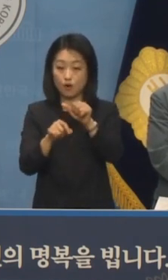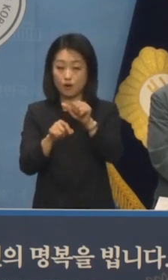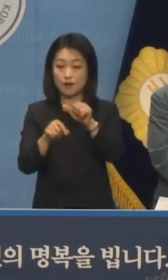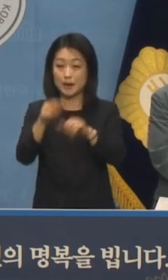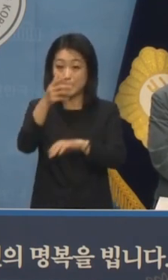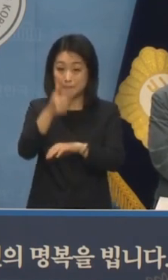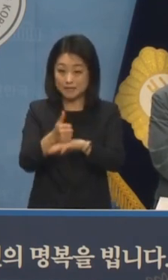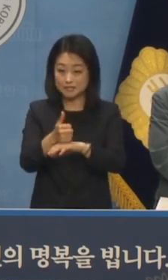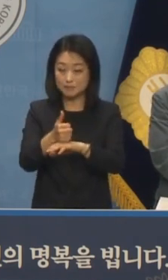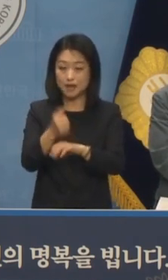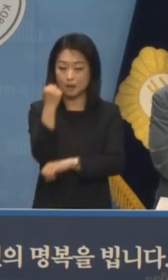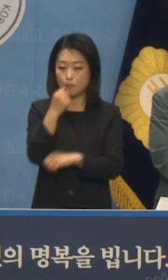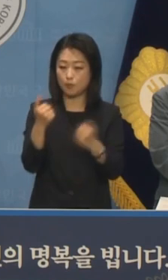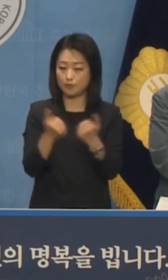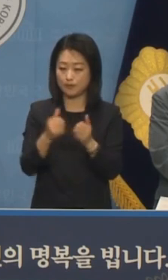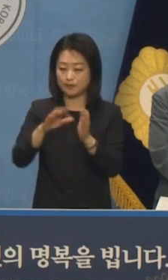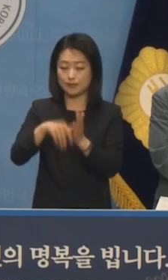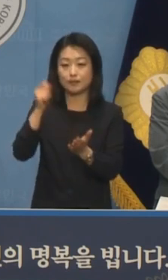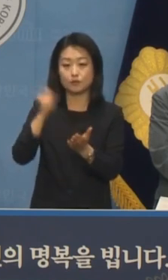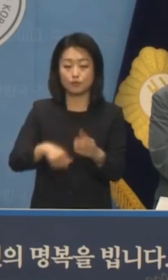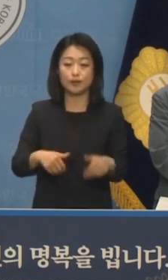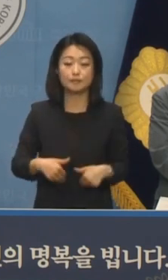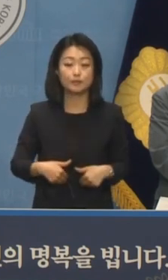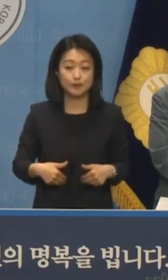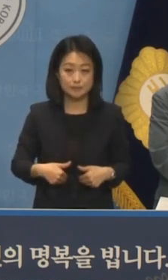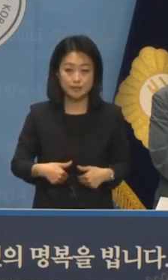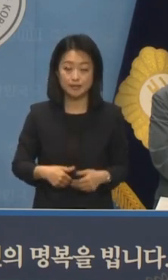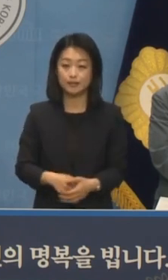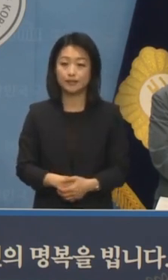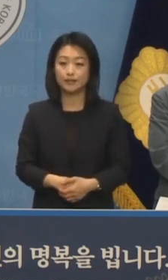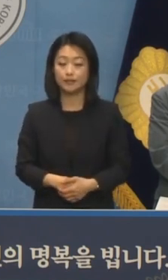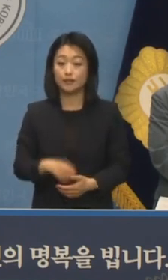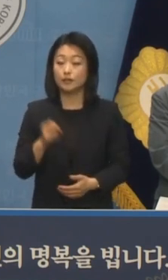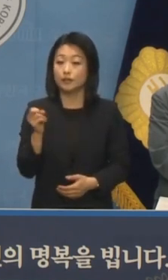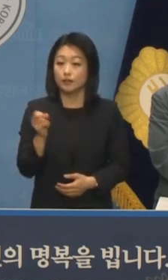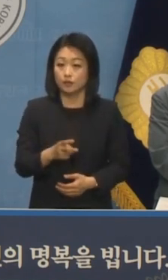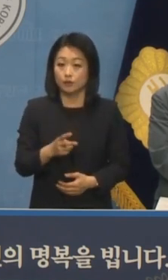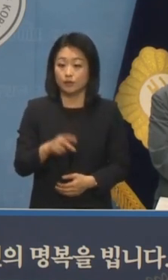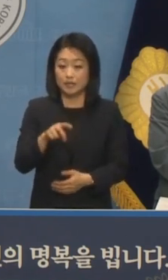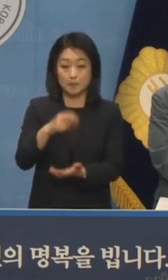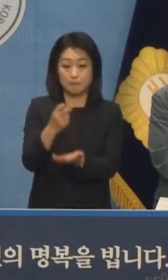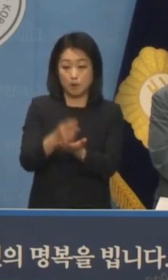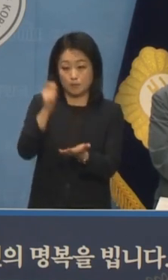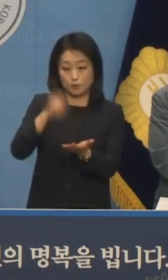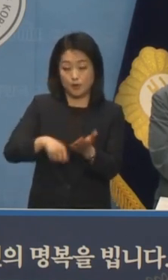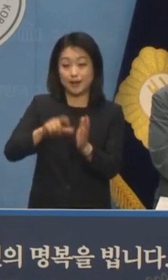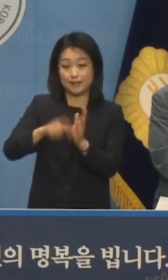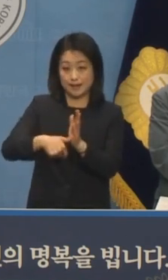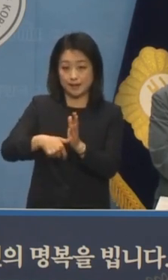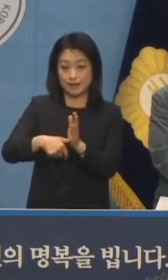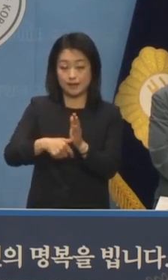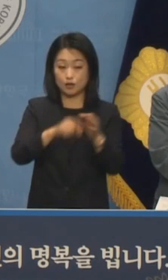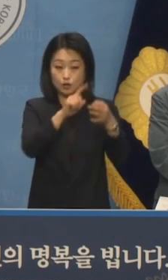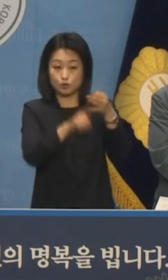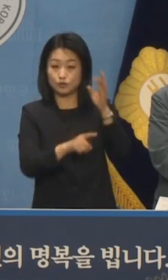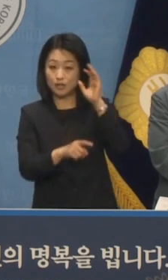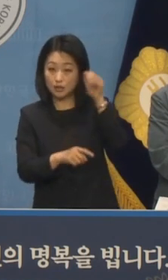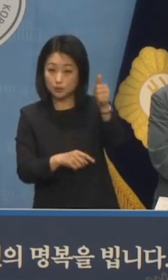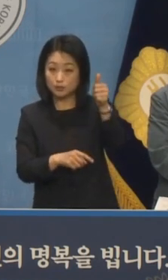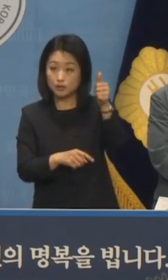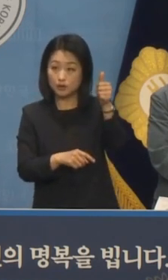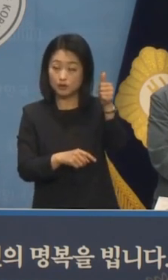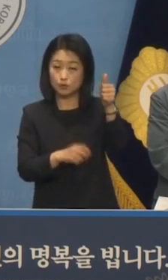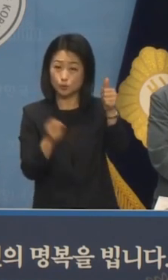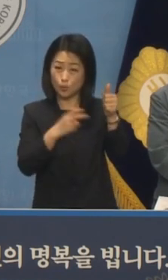마지막 본회의 때 통과돼야 된다는 말씀을 드리겠고, 한간에서는 혹시나 이 법이 통과될 경우에 윤석열 대통령이